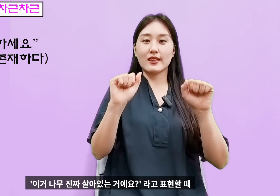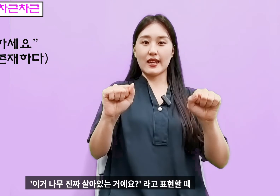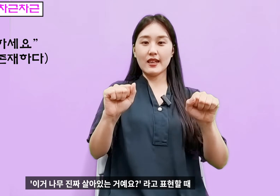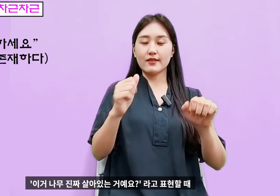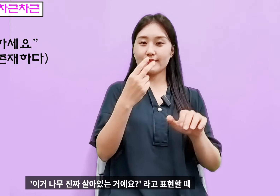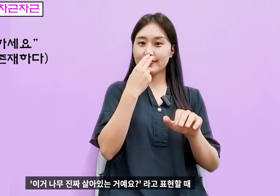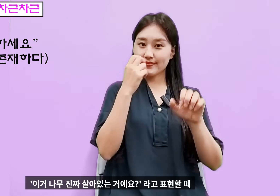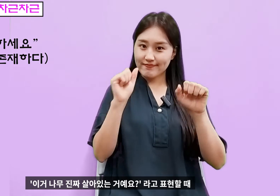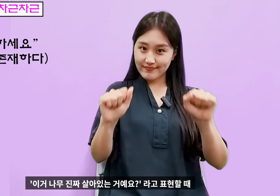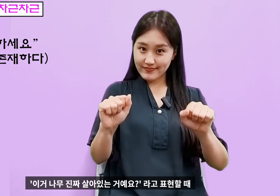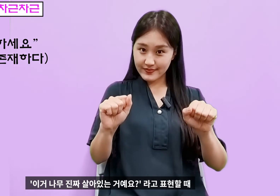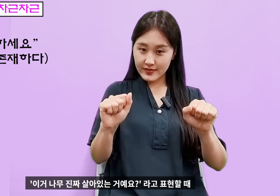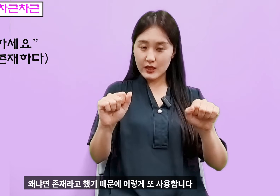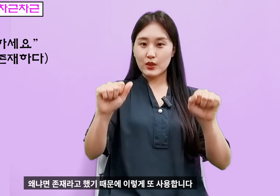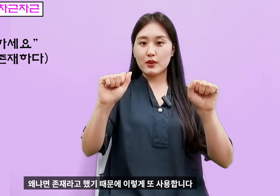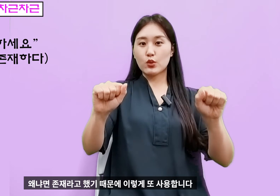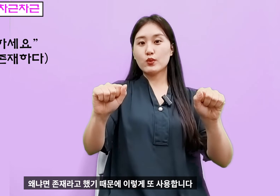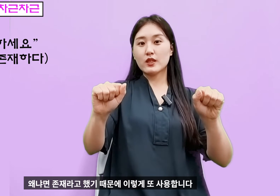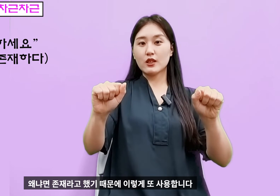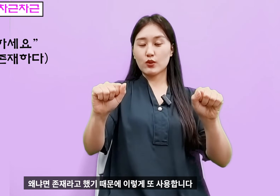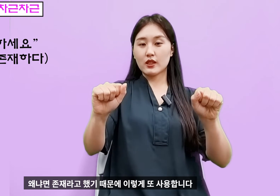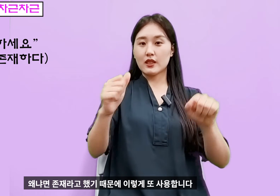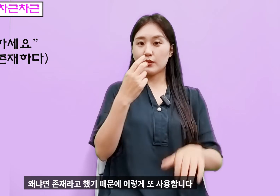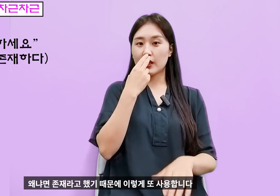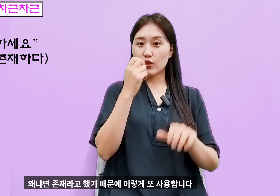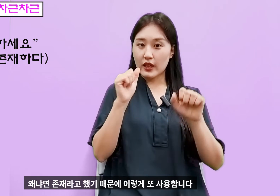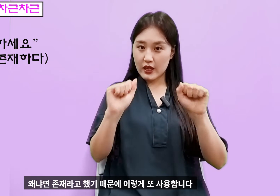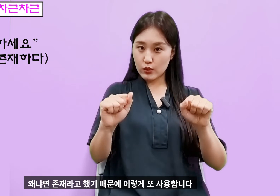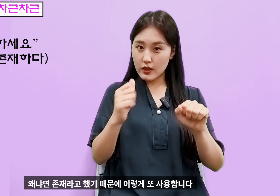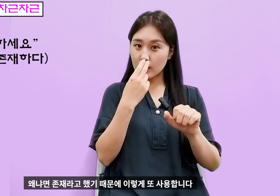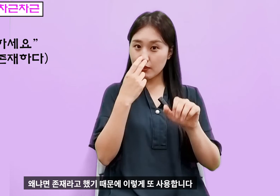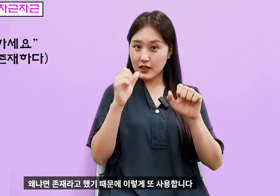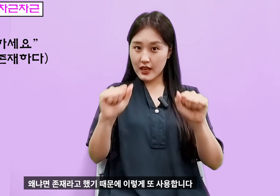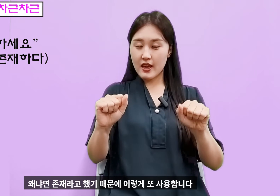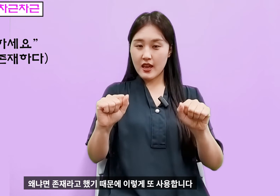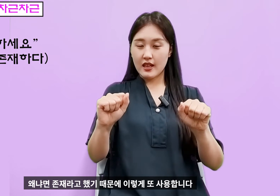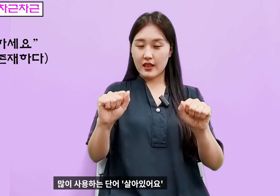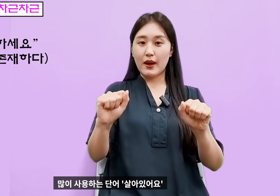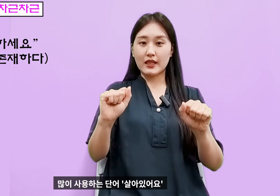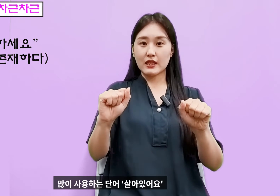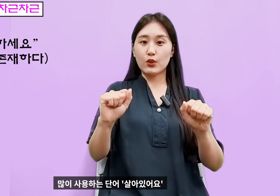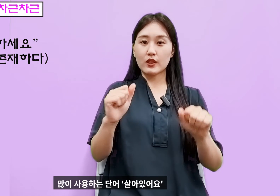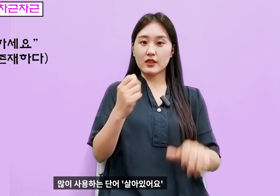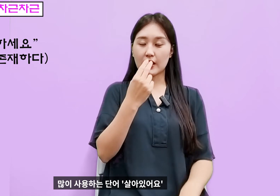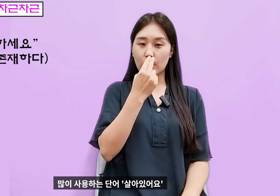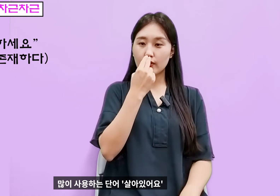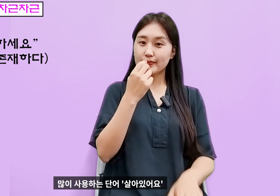때, 왜냐면 이 존재라고 했기 때문에 이렇게 또 사용을 합니다. 네, 많이 사용하는 단어.